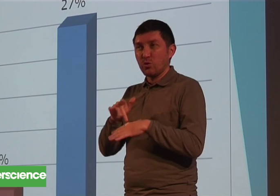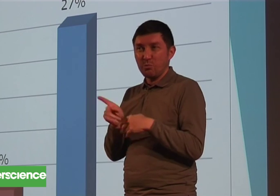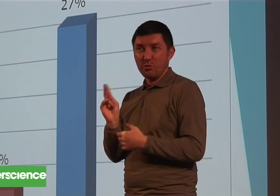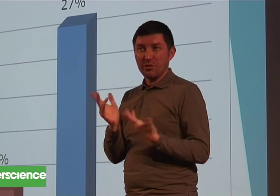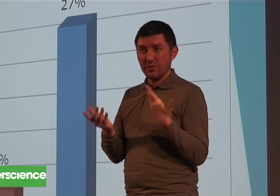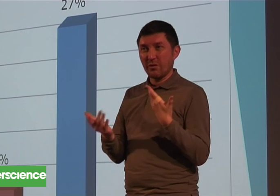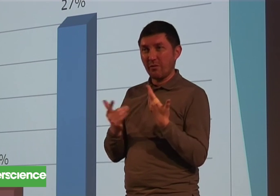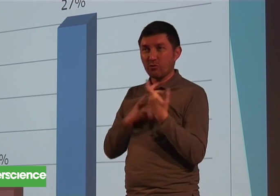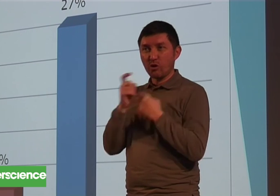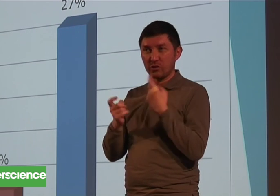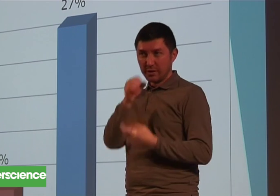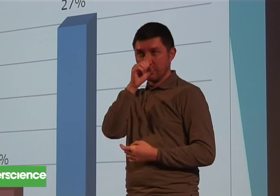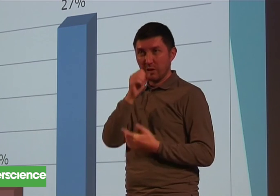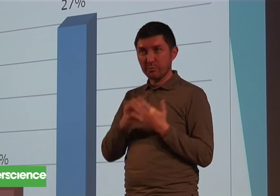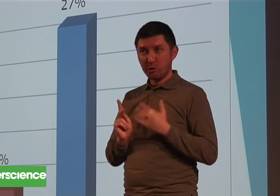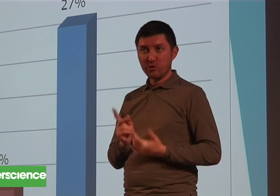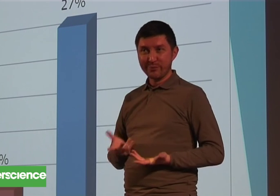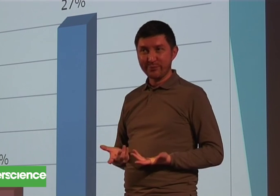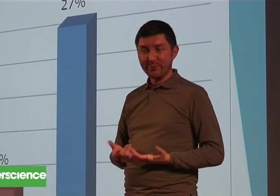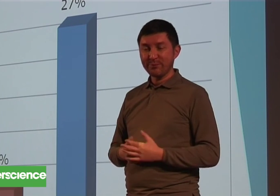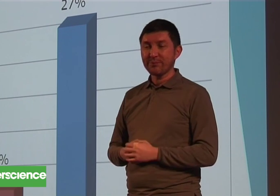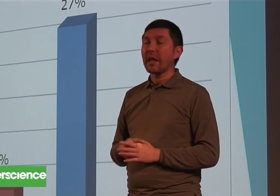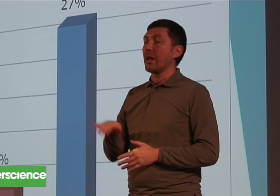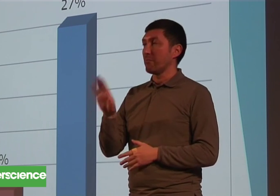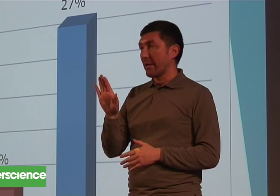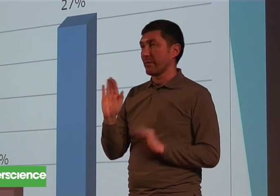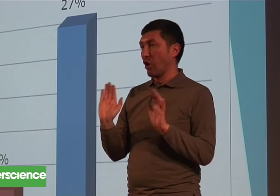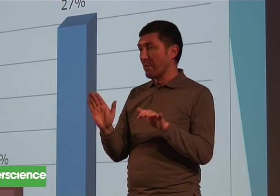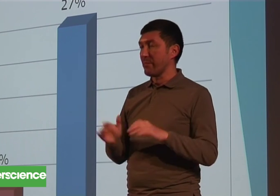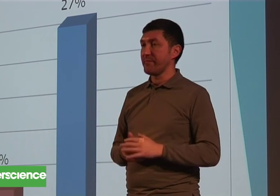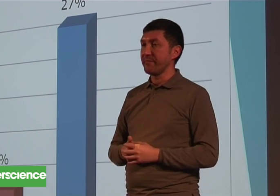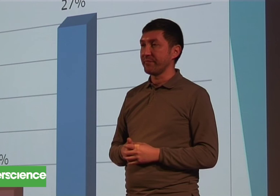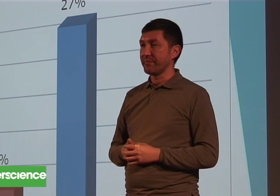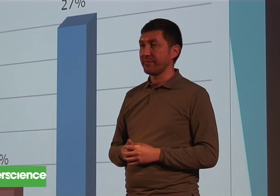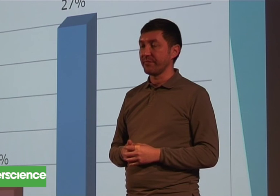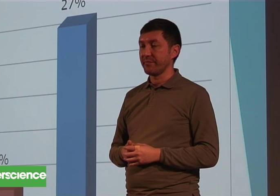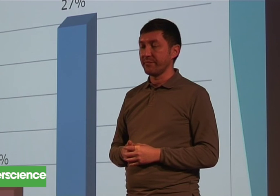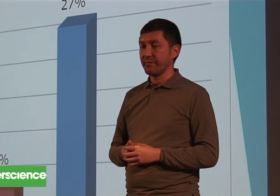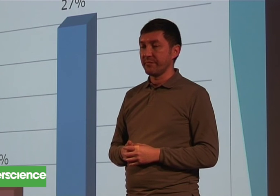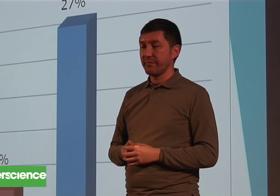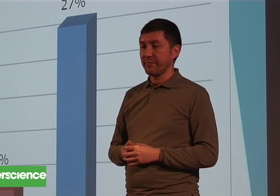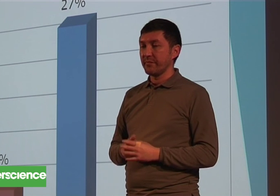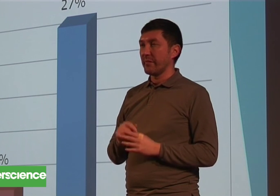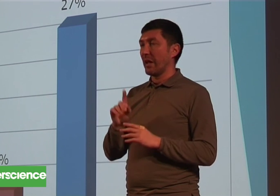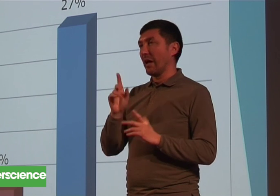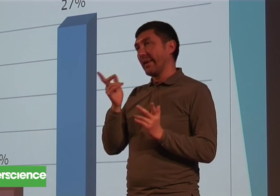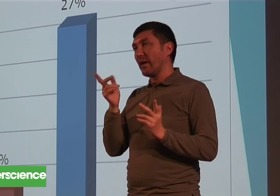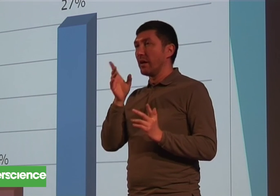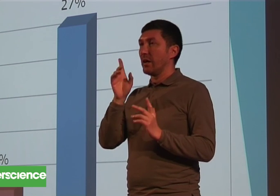Alors, néanmoins, il faut quand même mettre un petit bémol sur les comparaisons de ces données sur les